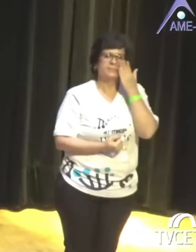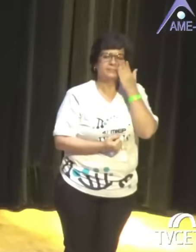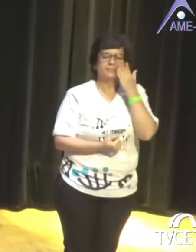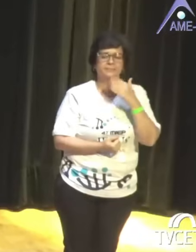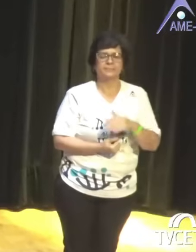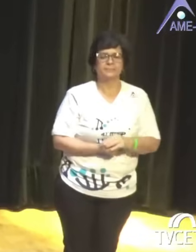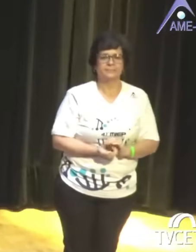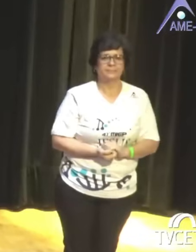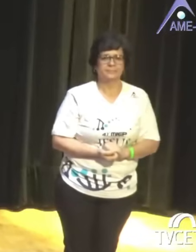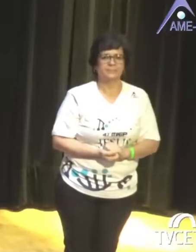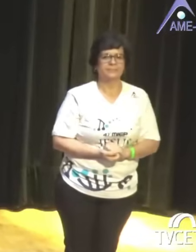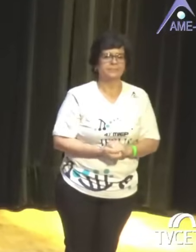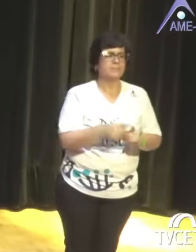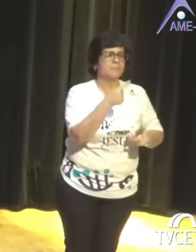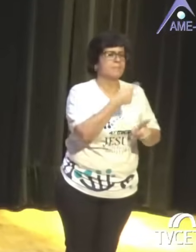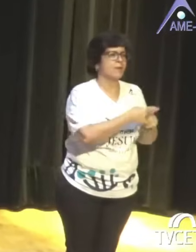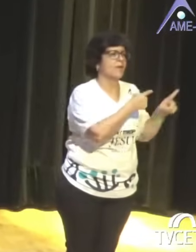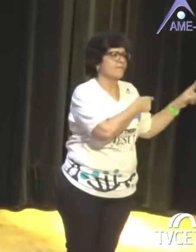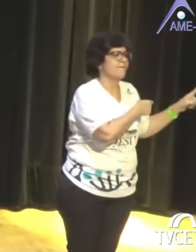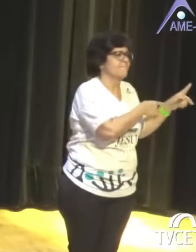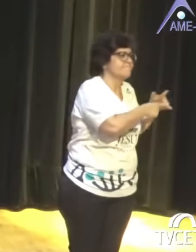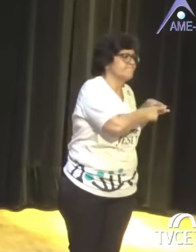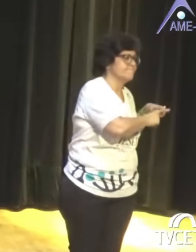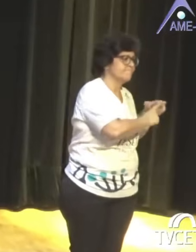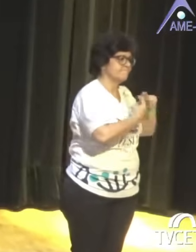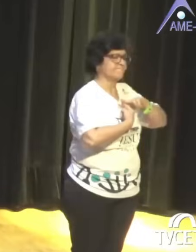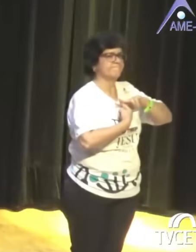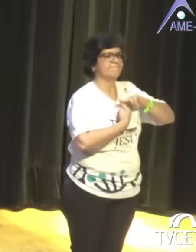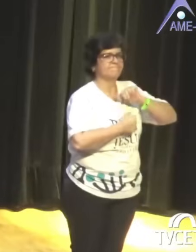ele porque ele vai te